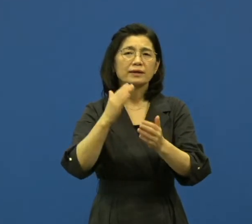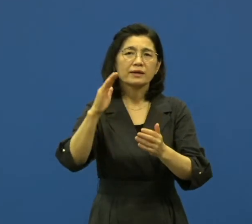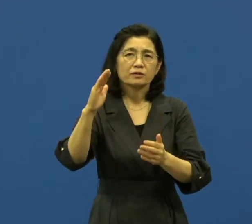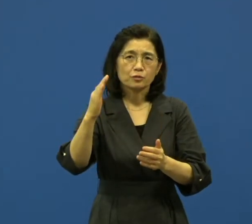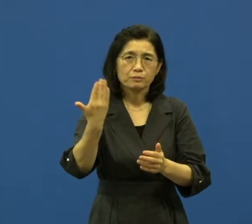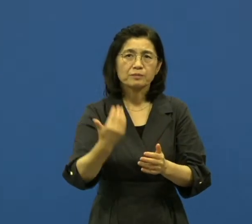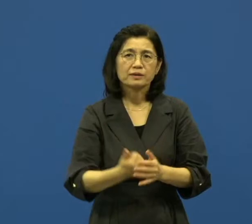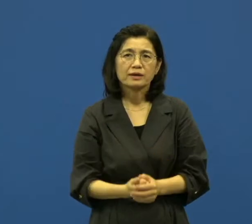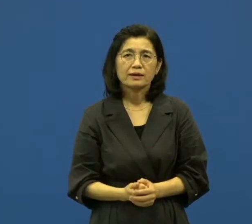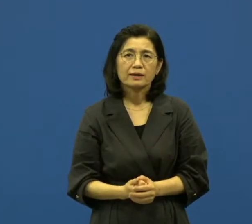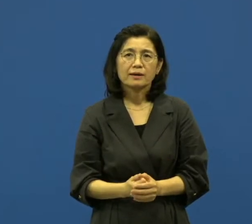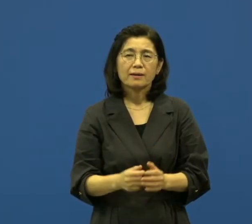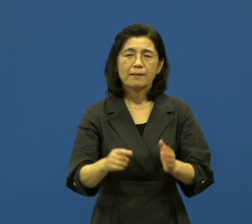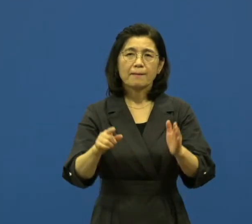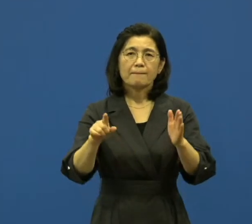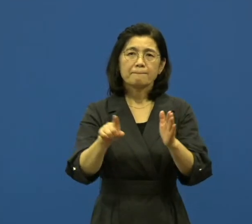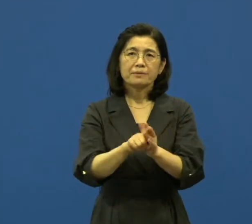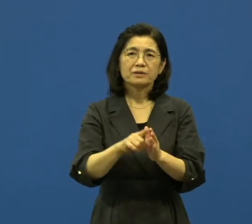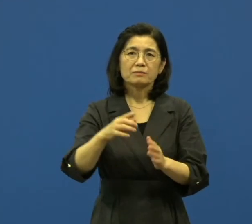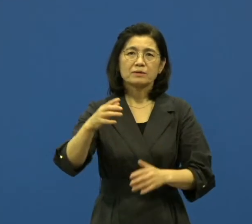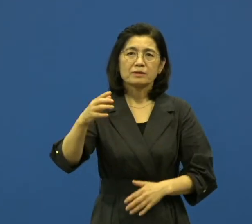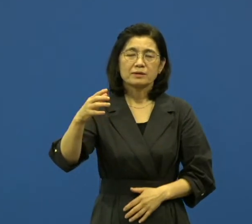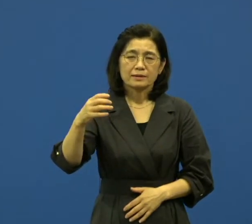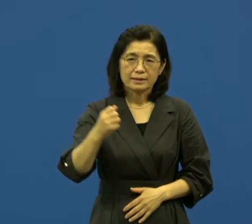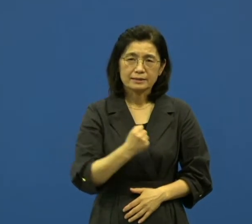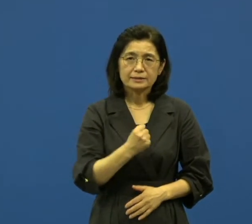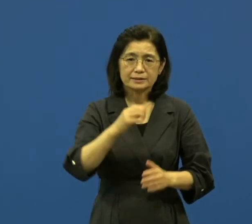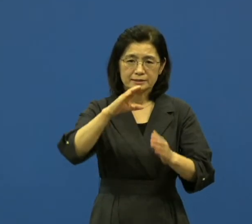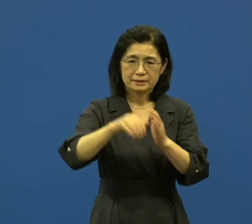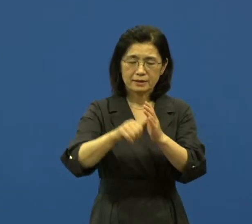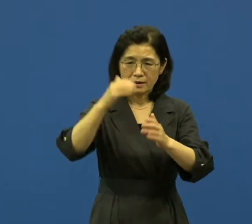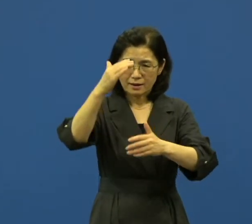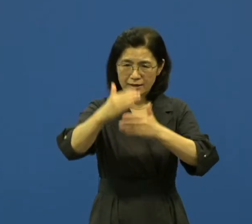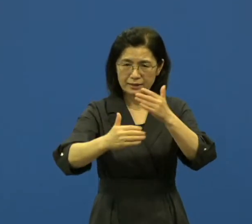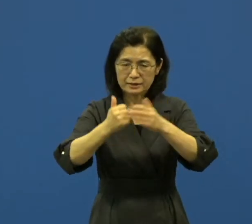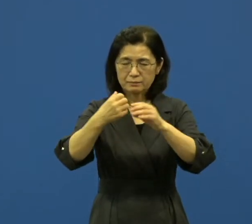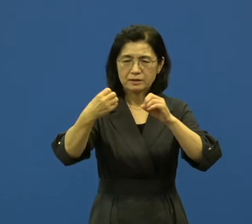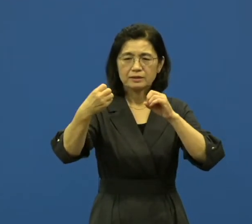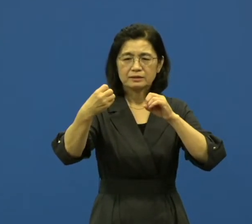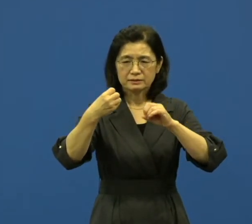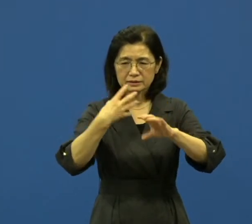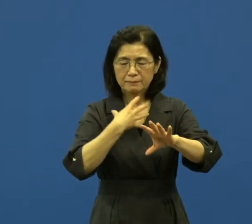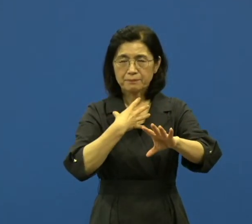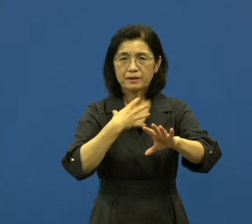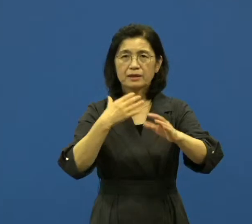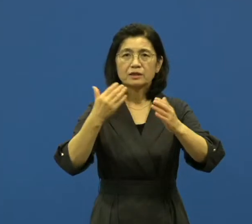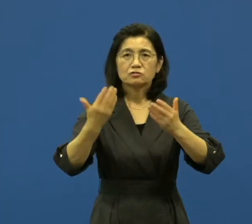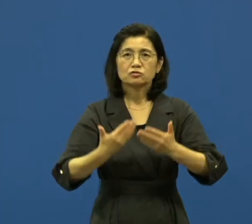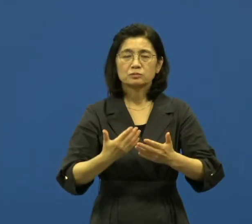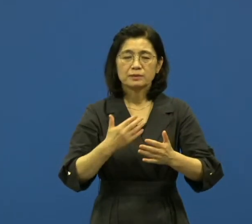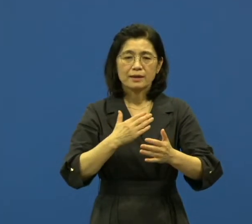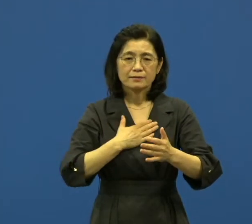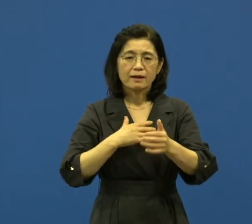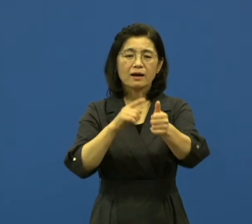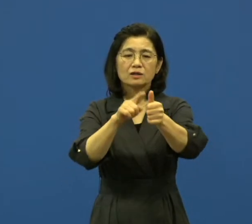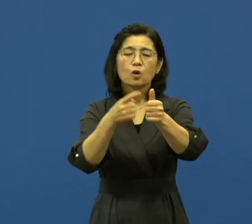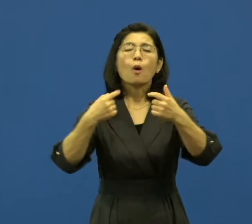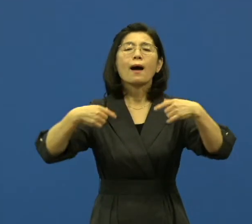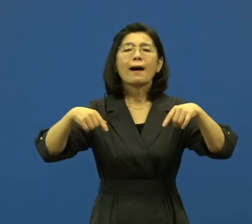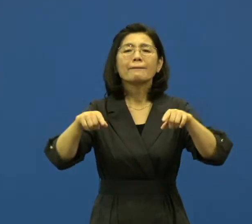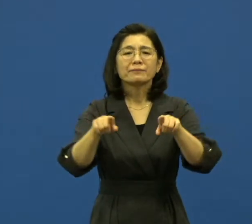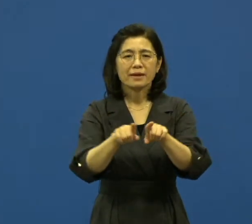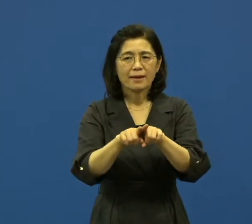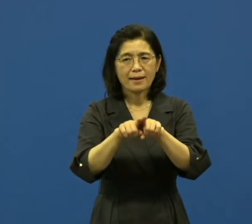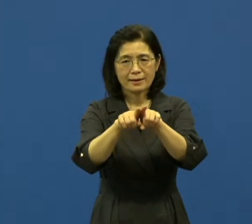믿음의 용기에 하나님이 답해주셔요. 내가 살아있다. 내가 너와 함께한다.